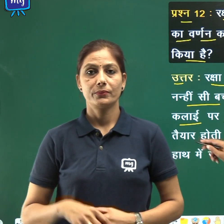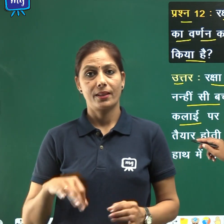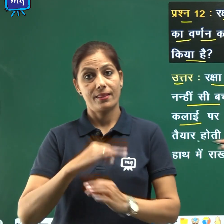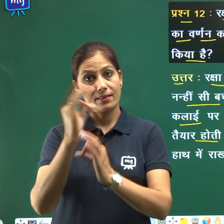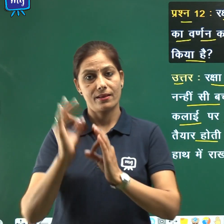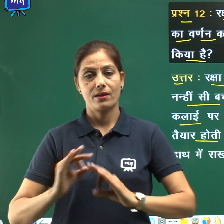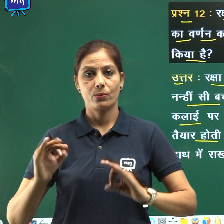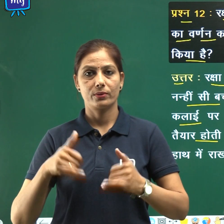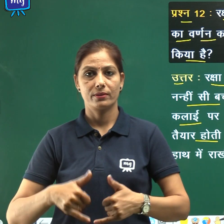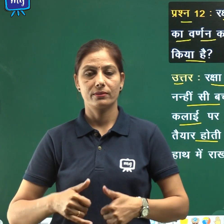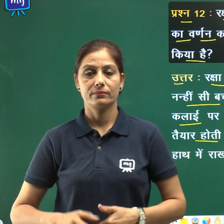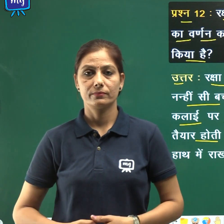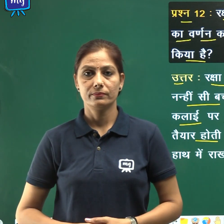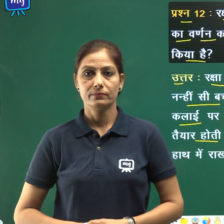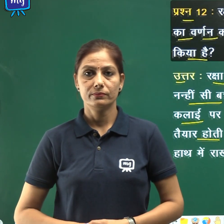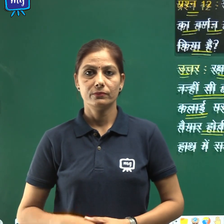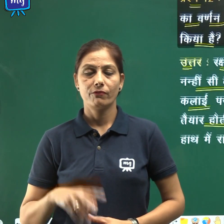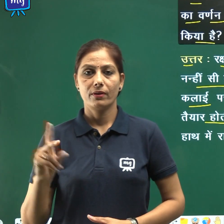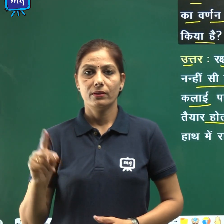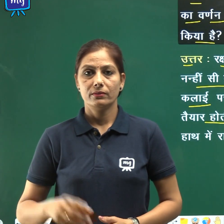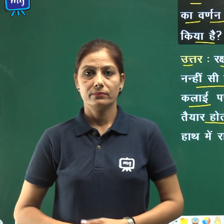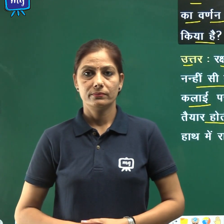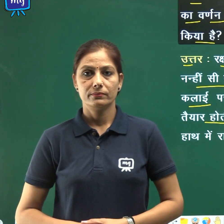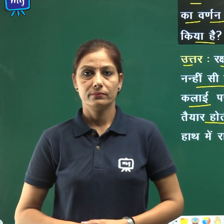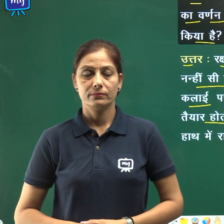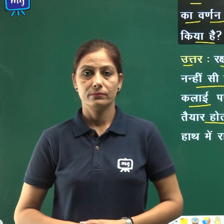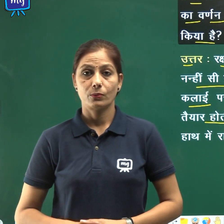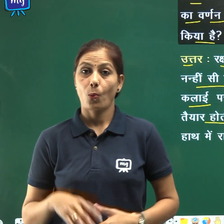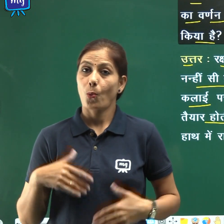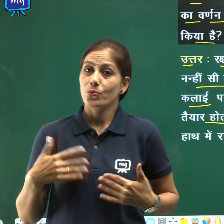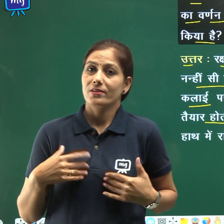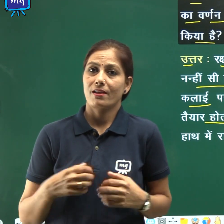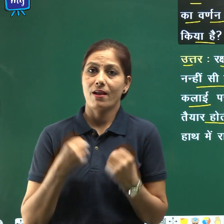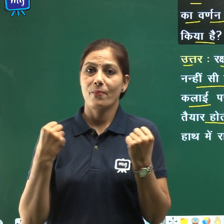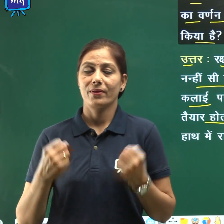तैयार होती है। वह उत्साह में